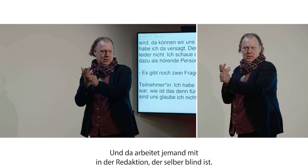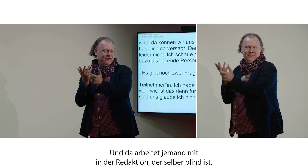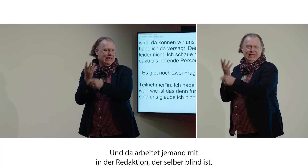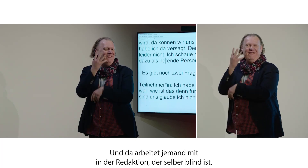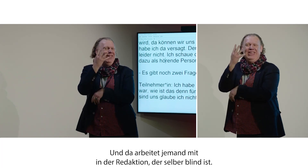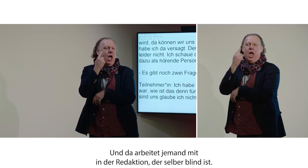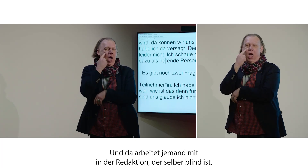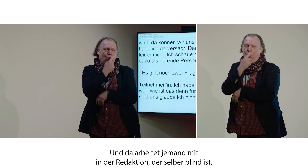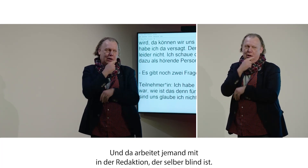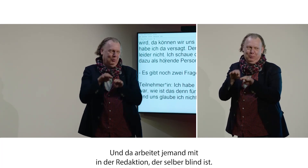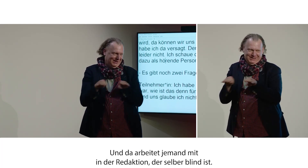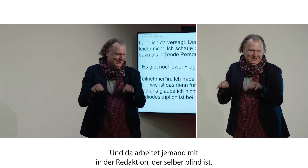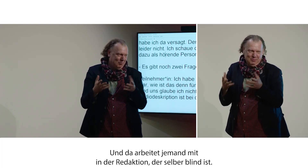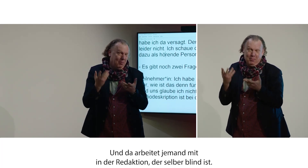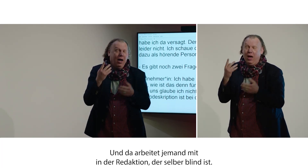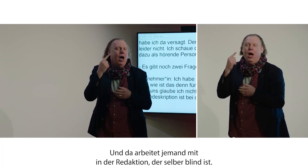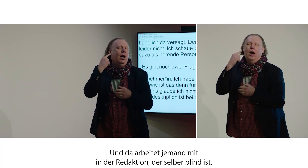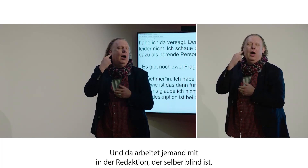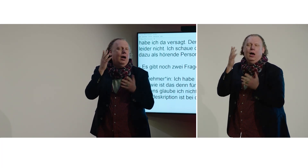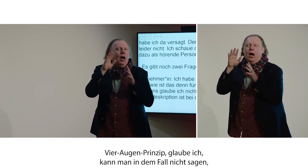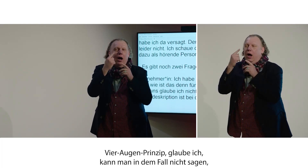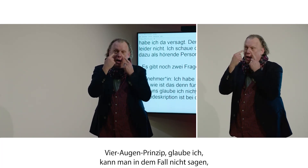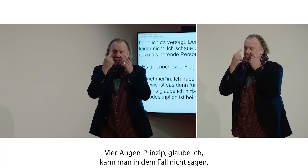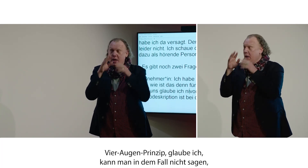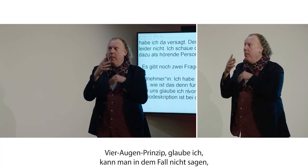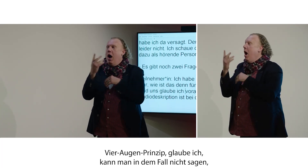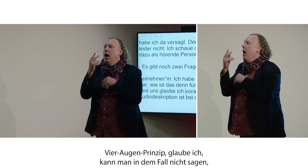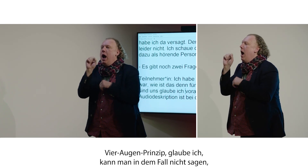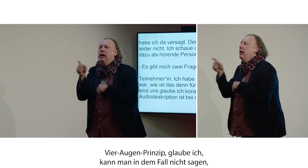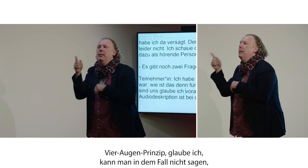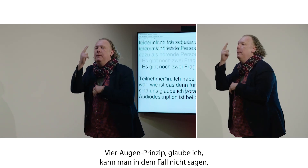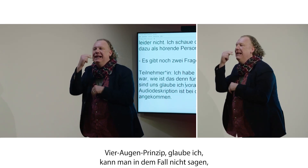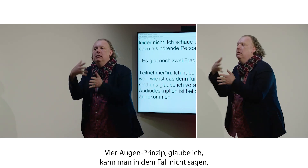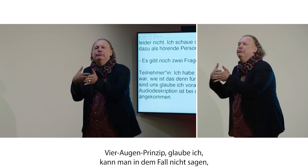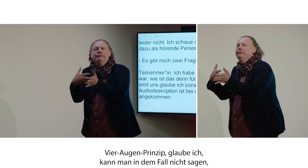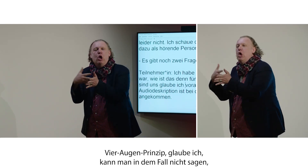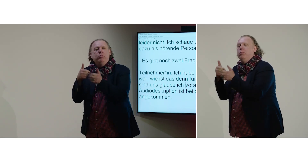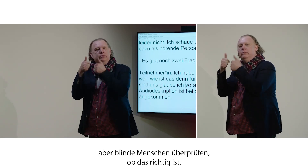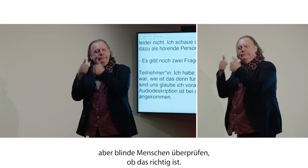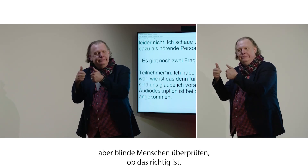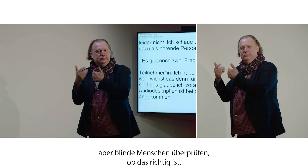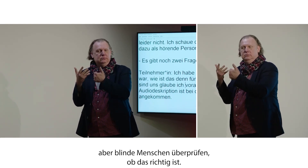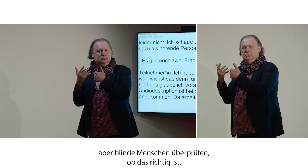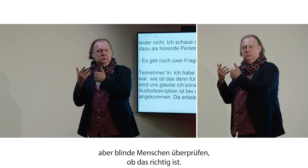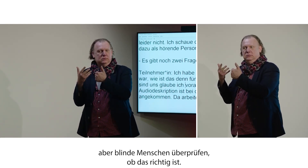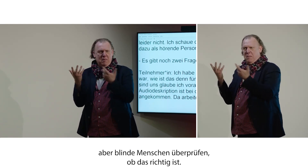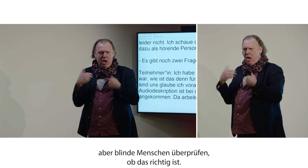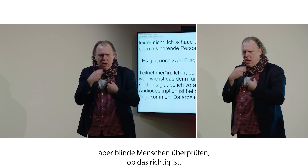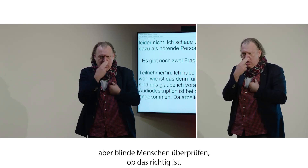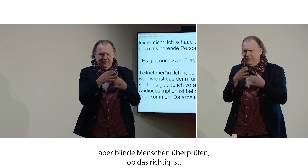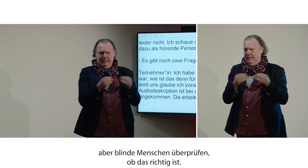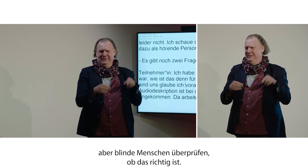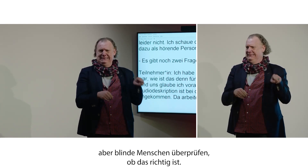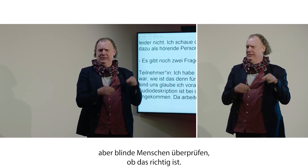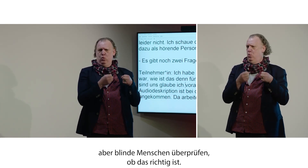und da arbeitet jemand mit in der Redaktion, der selber blind ist. In einem Nicht-Vier-Augen-Prinzip, glaube ich, kann man in dem Fall nicht sagen, aber blinde Menschen überprüfen,